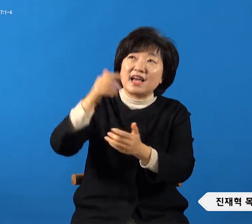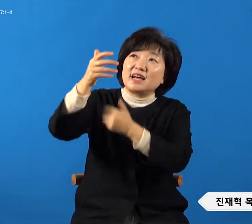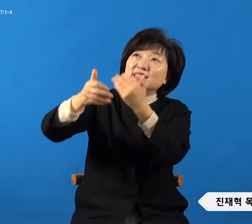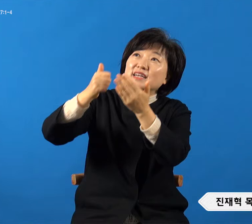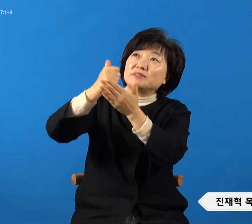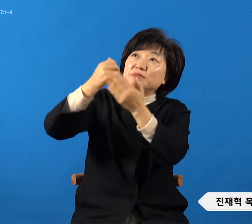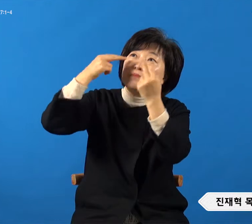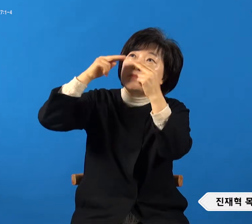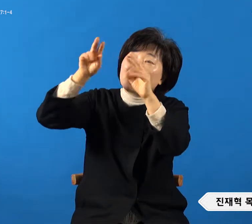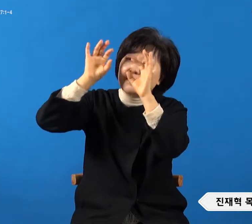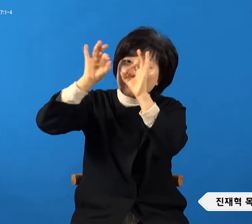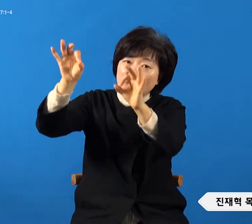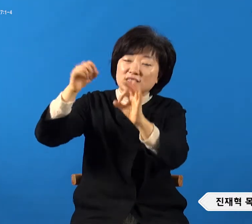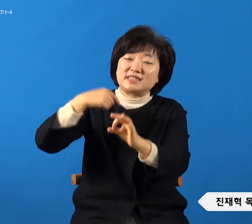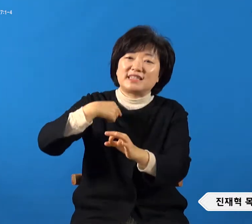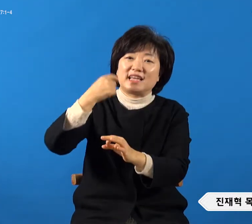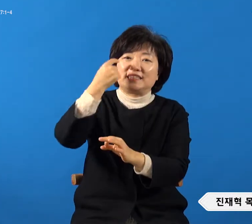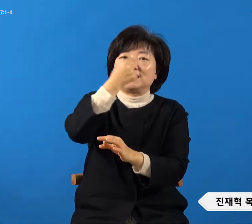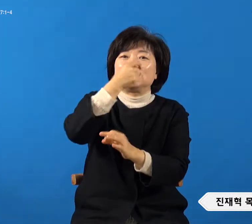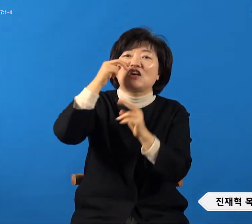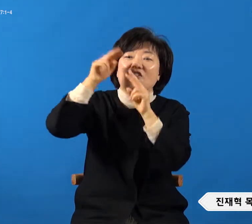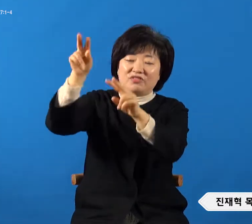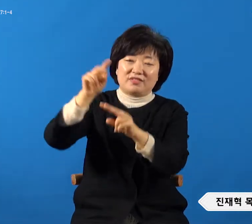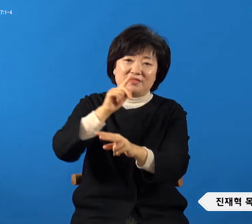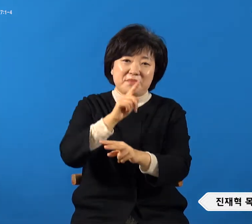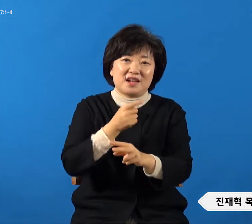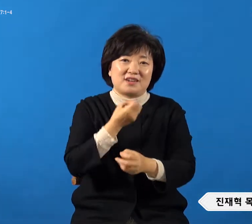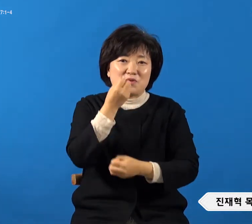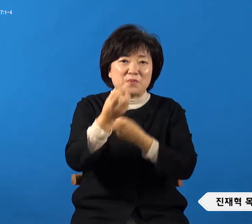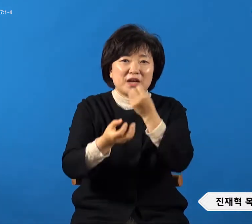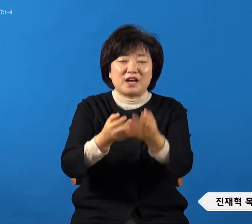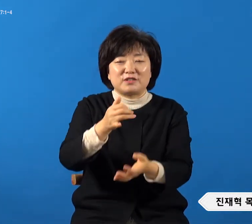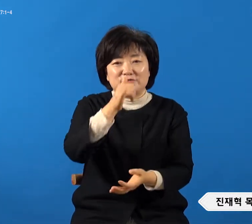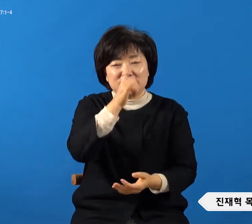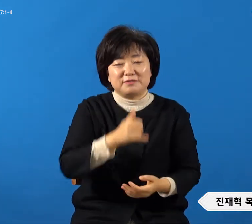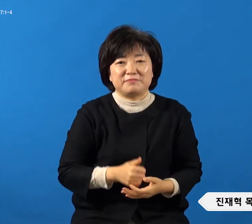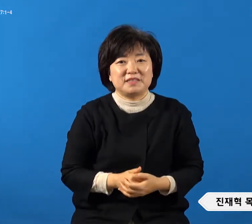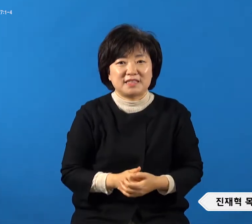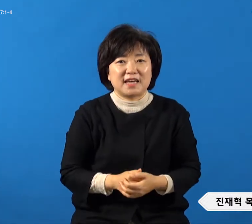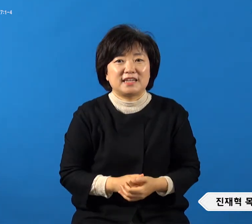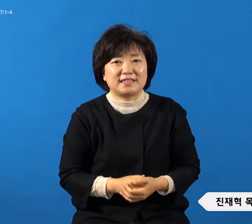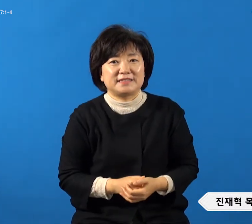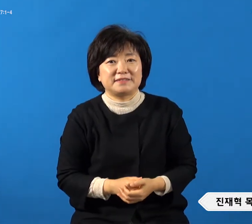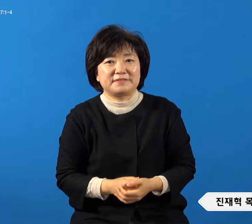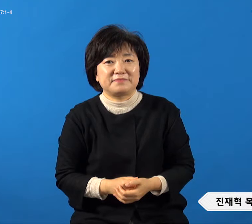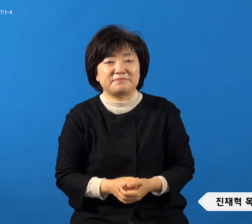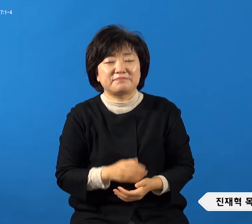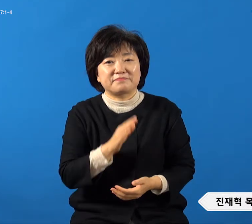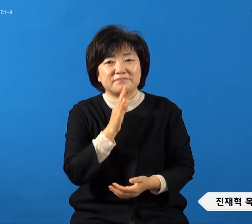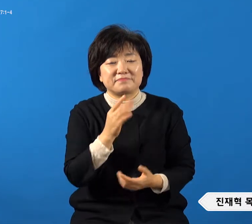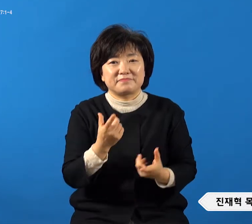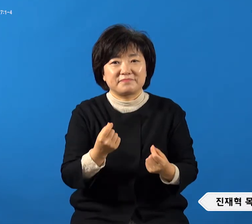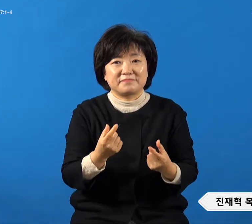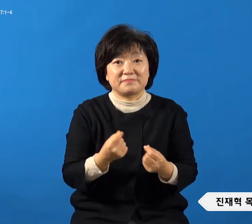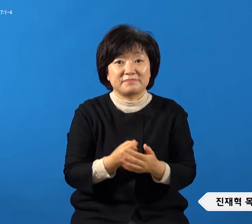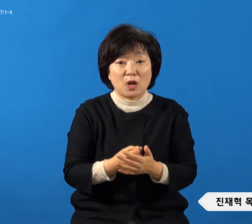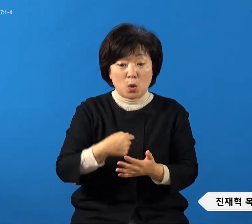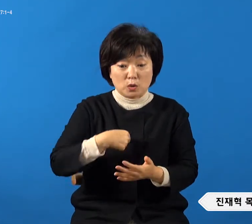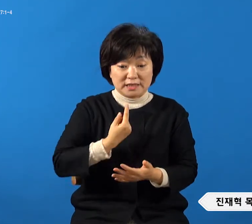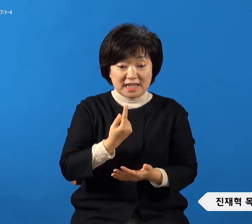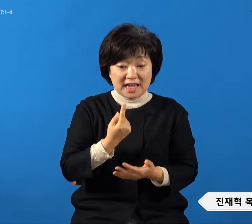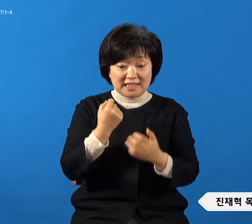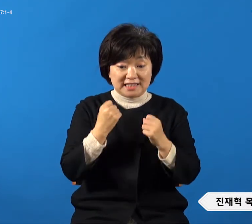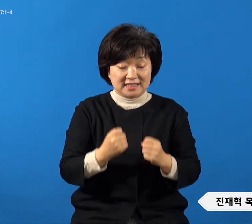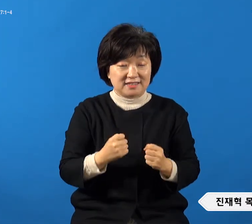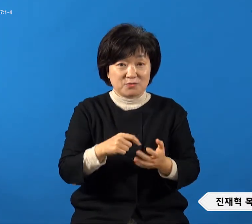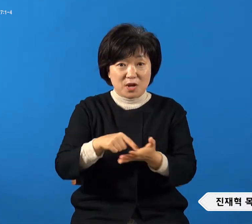하나님을 바라보는 그의 시선이라고 그는 고백하고 있음을 보게 됩니다. 그렇습니다. 혼자